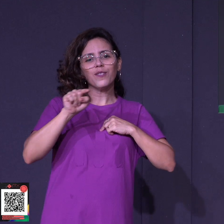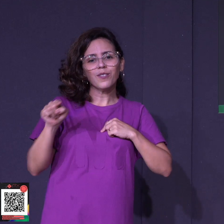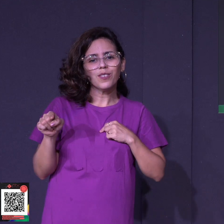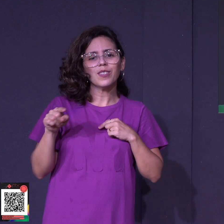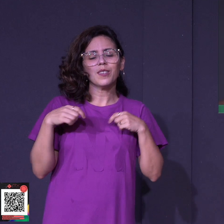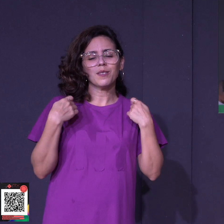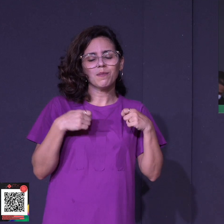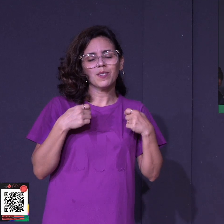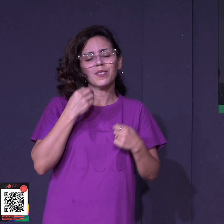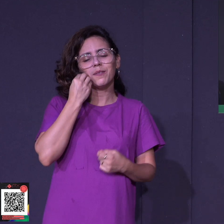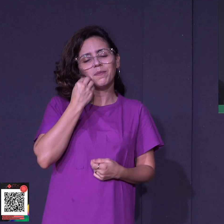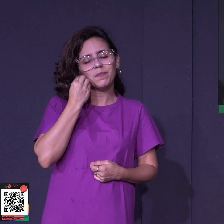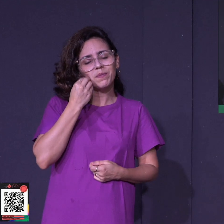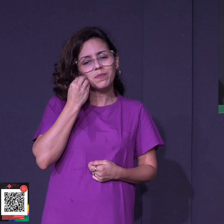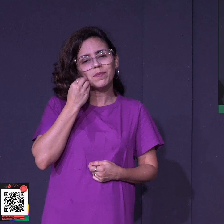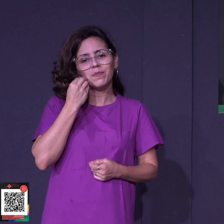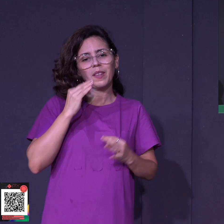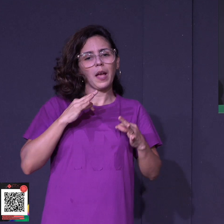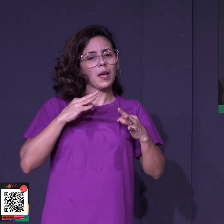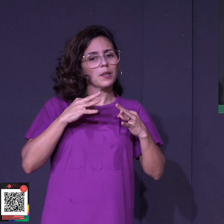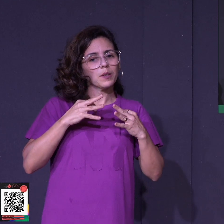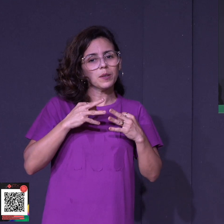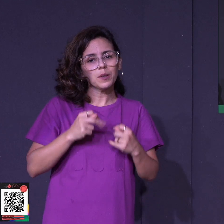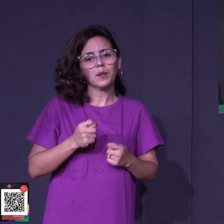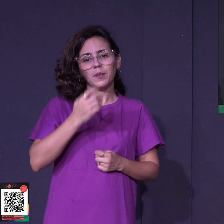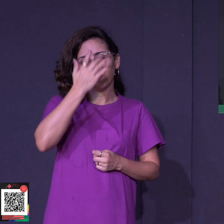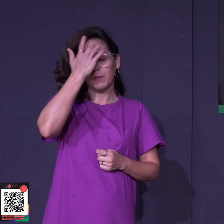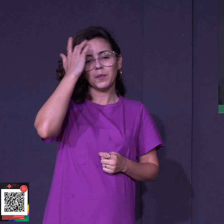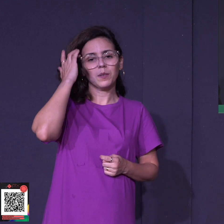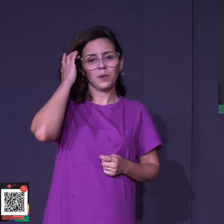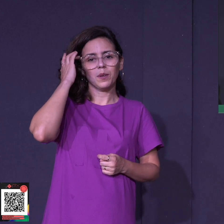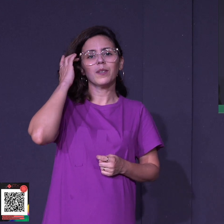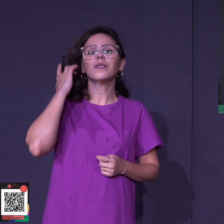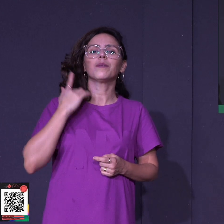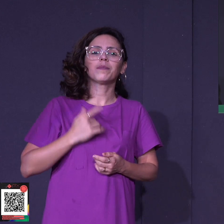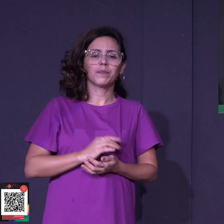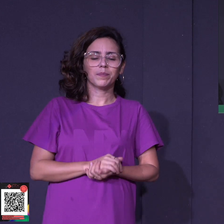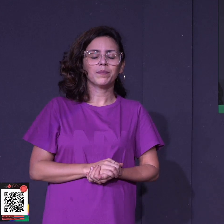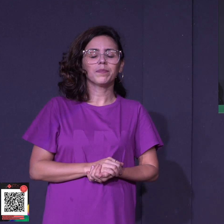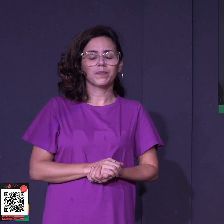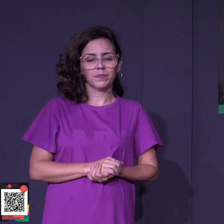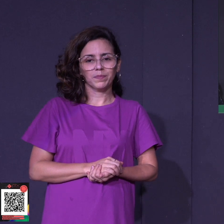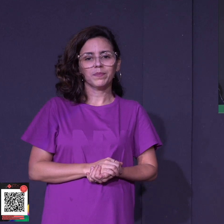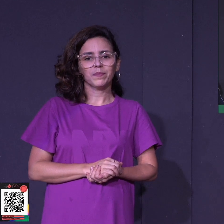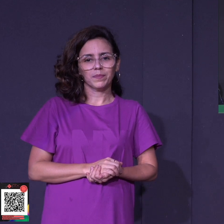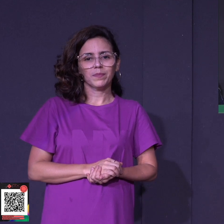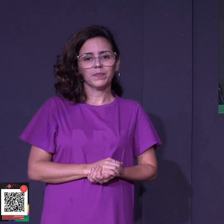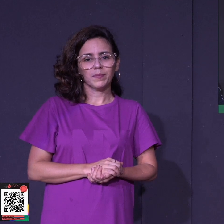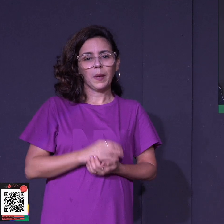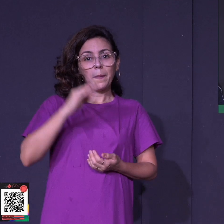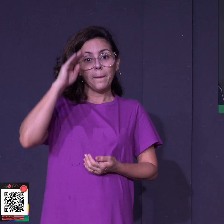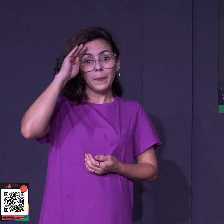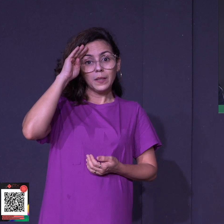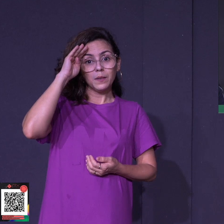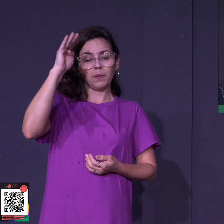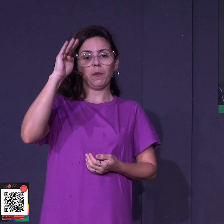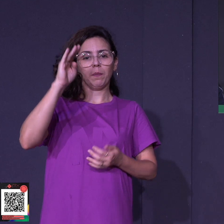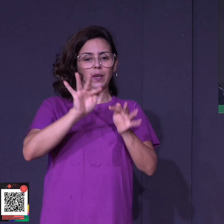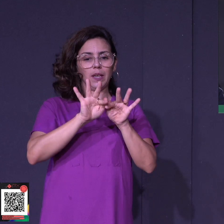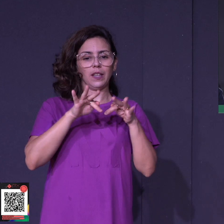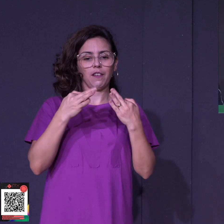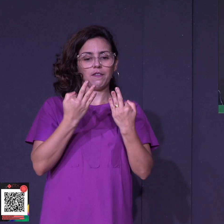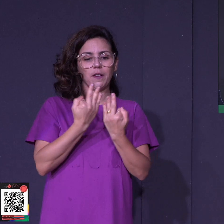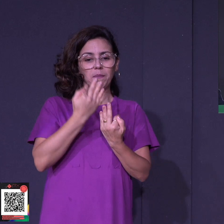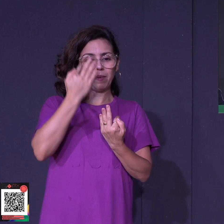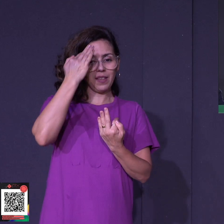especialmente os da família da fé. Sabe qual é a minha oração por mim e por você? Que Deus nos ajude,